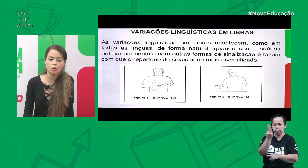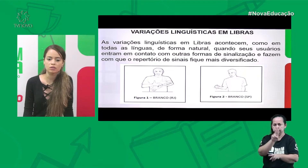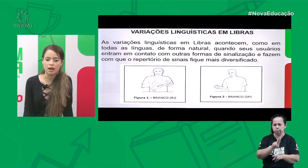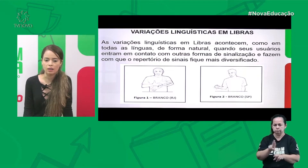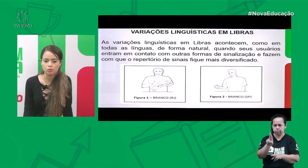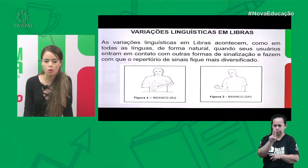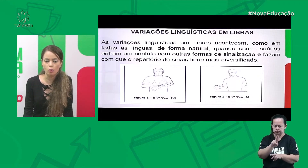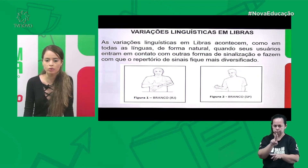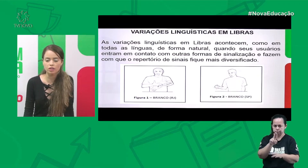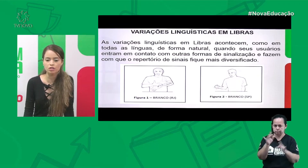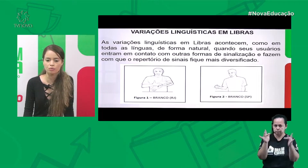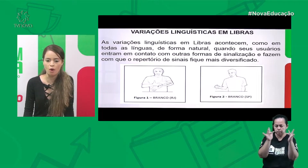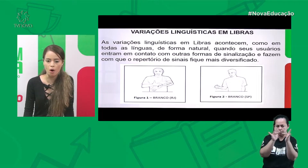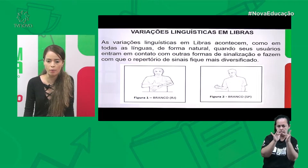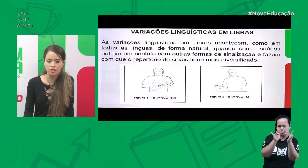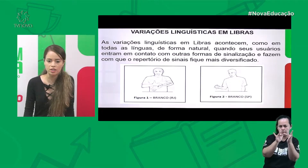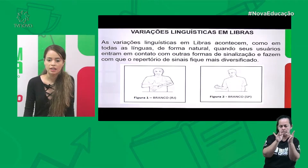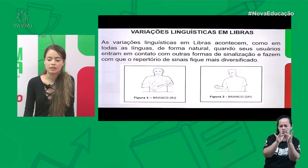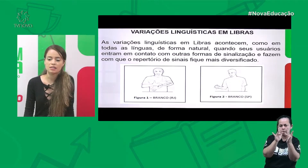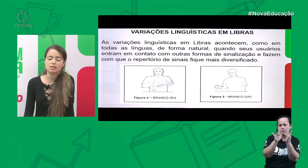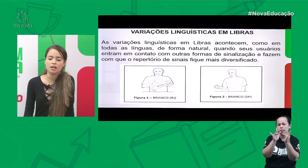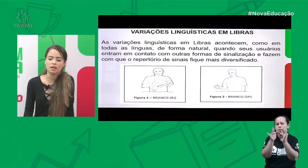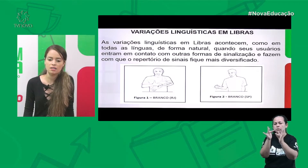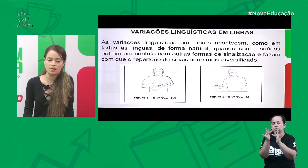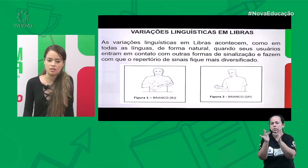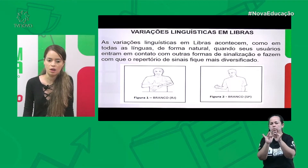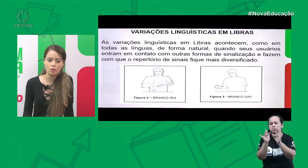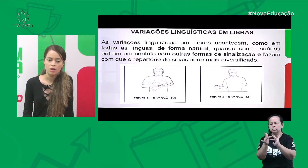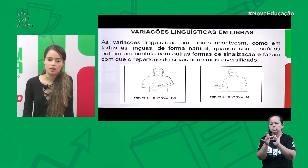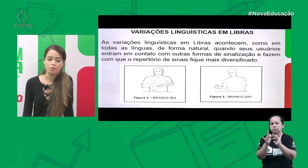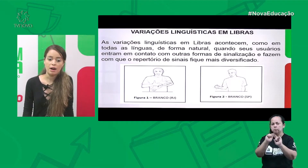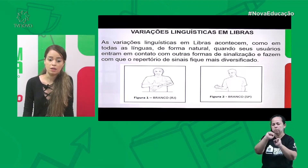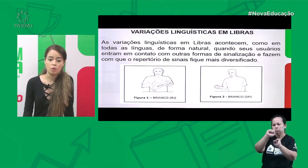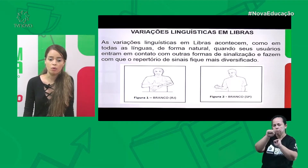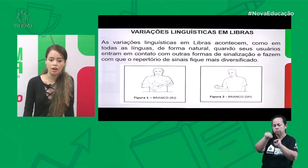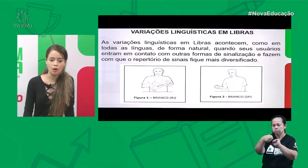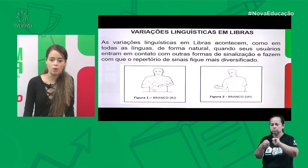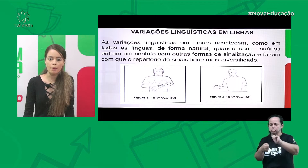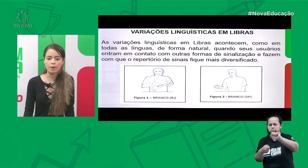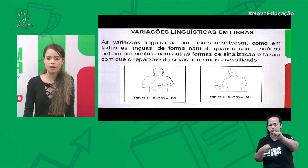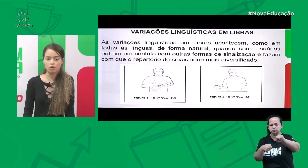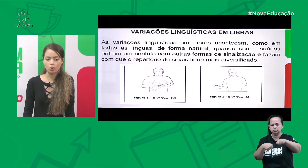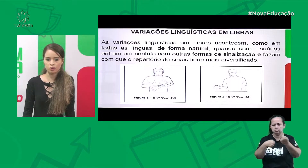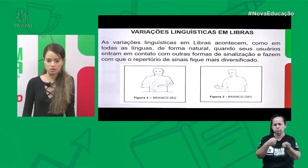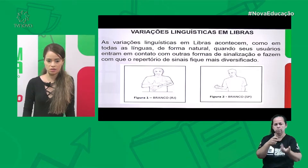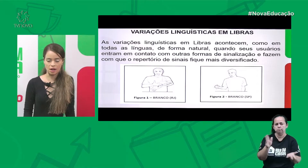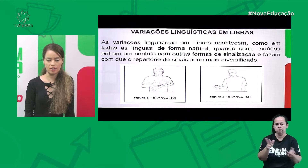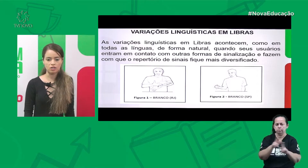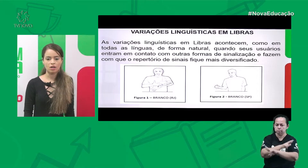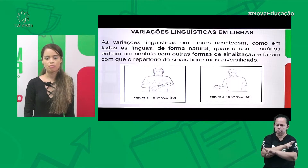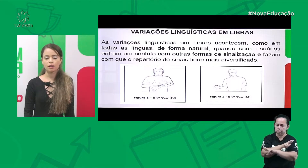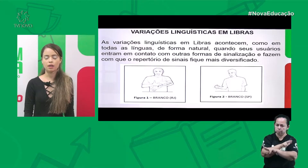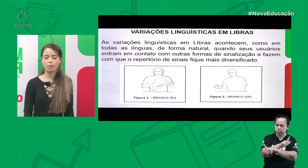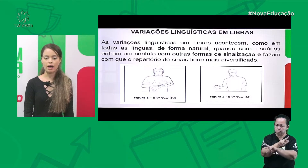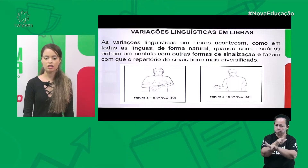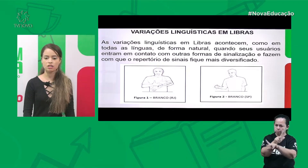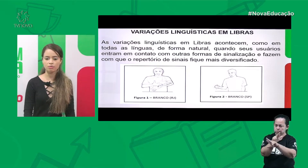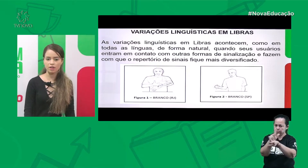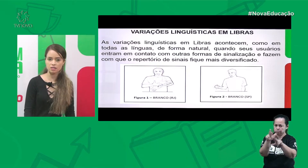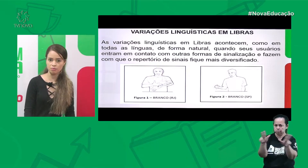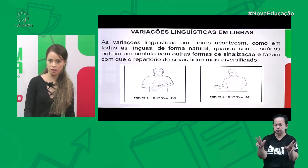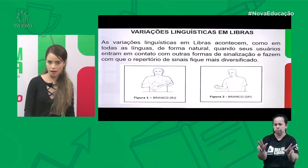em contato com outras formas de sinalização e fazem com que o repertório de sinais fique